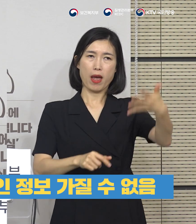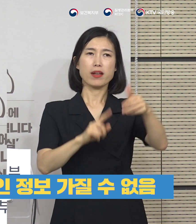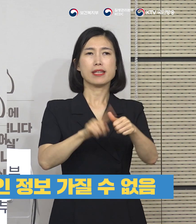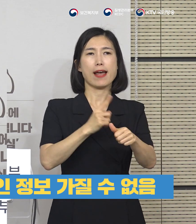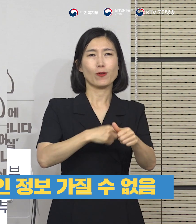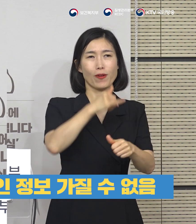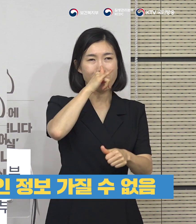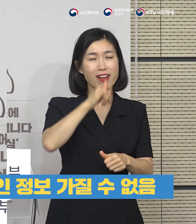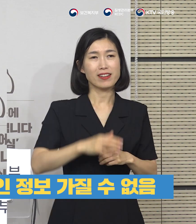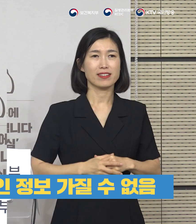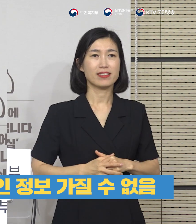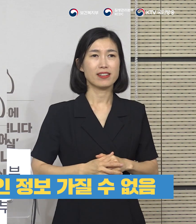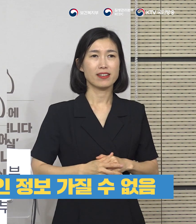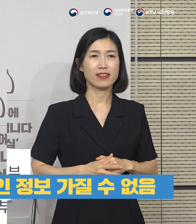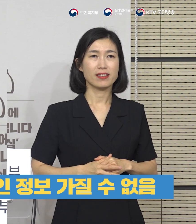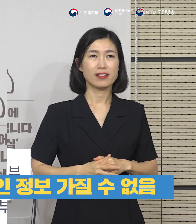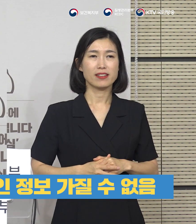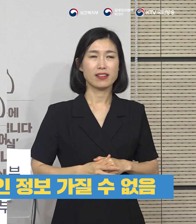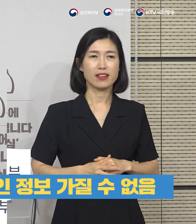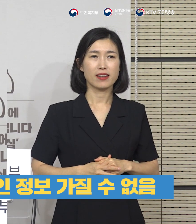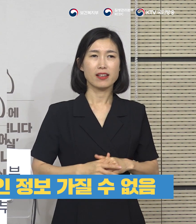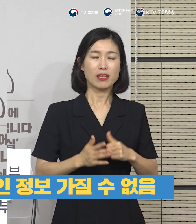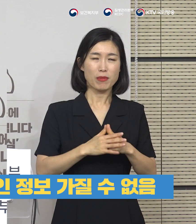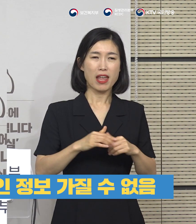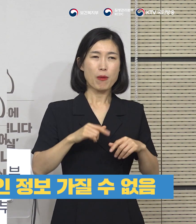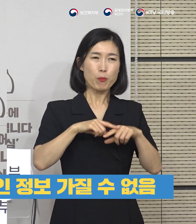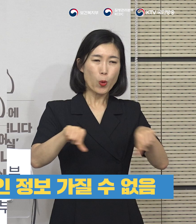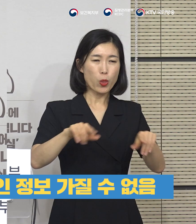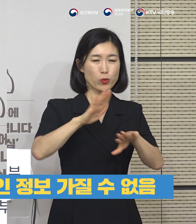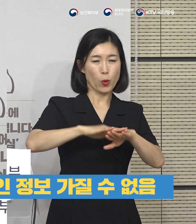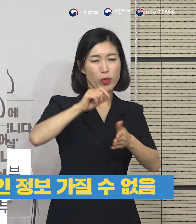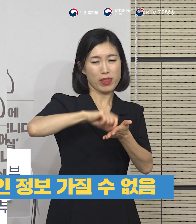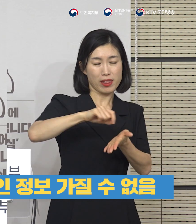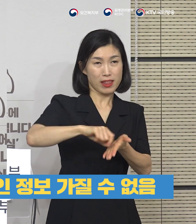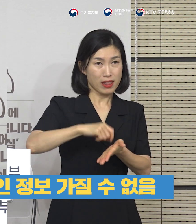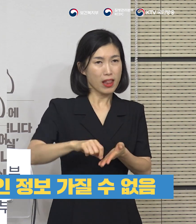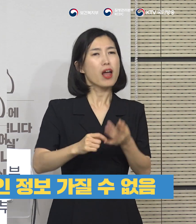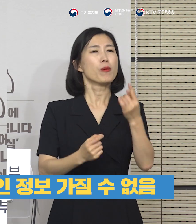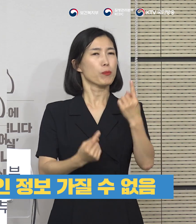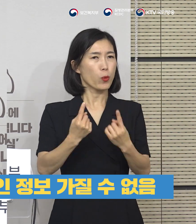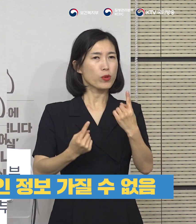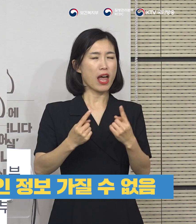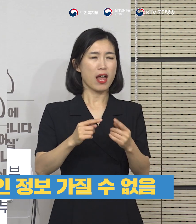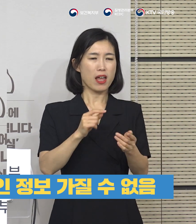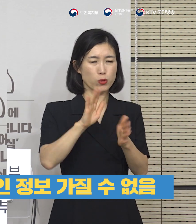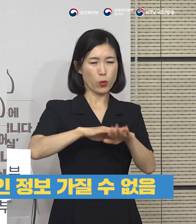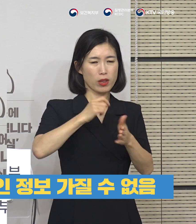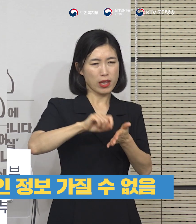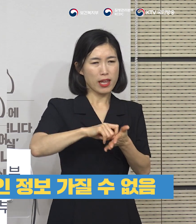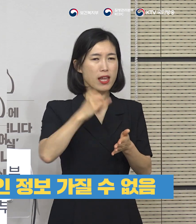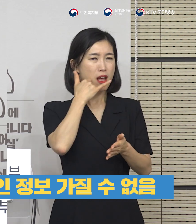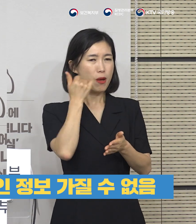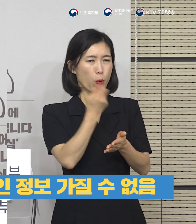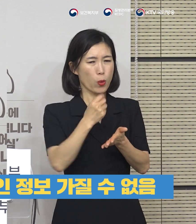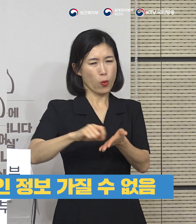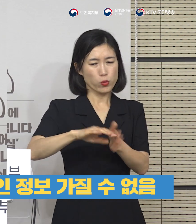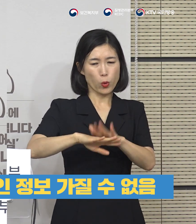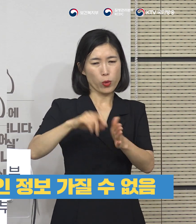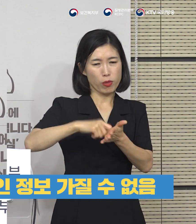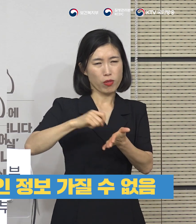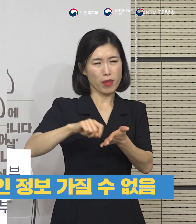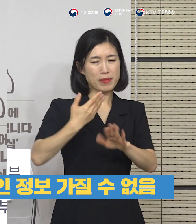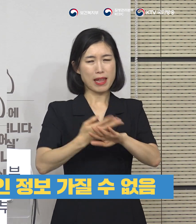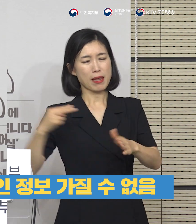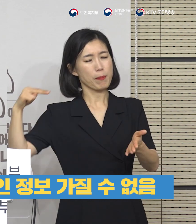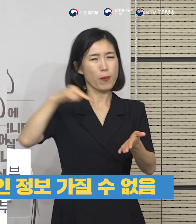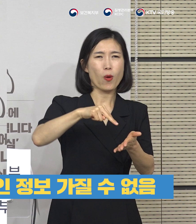하게 되는 절차를 이행하게 됩니다. 따라서 이것은 수기로 기록에 의해서 연락처를 개인정보를 포함해서